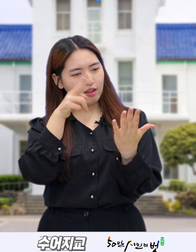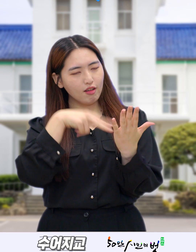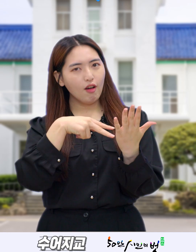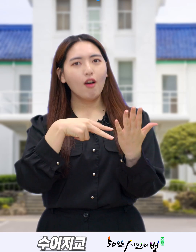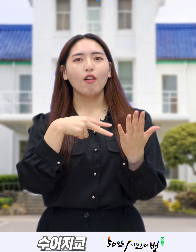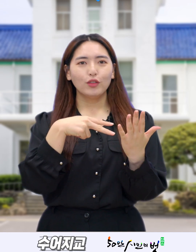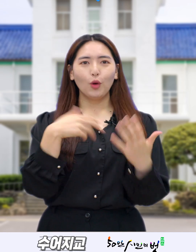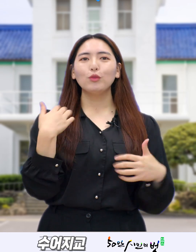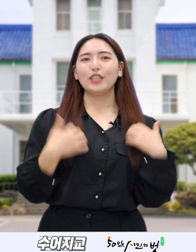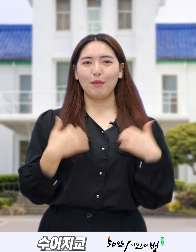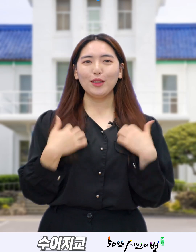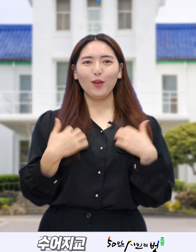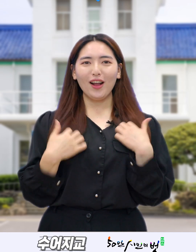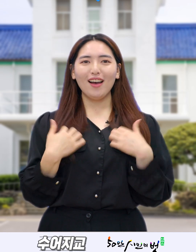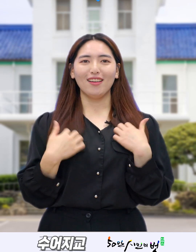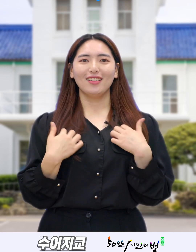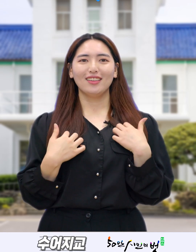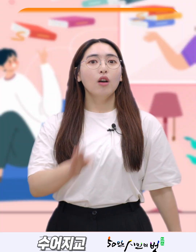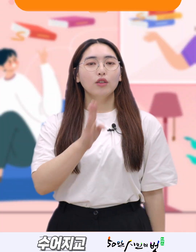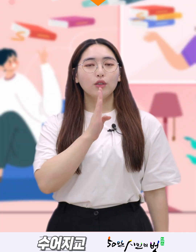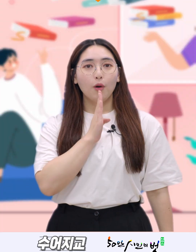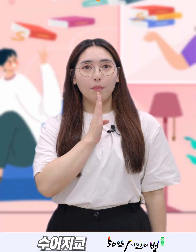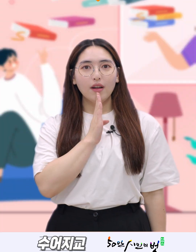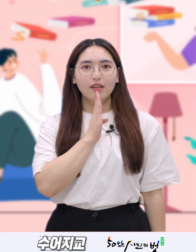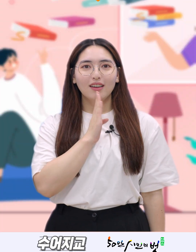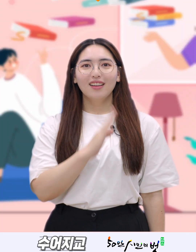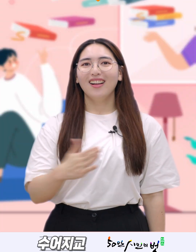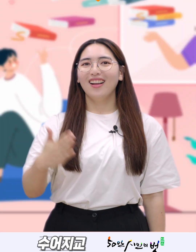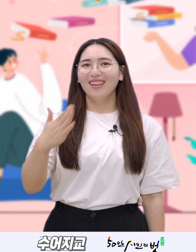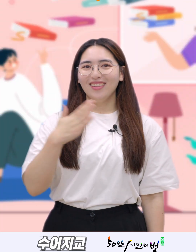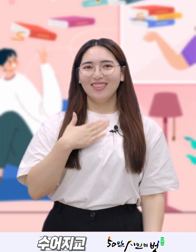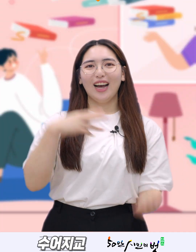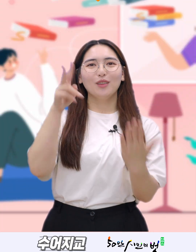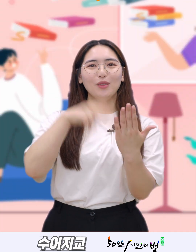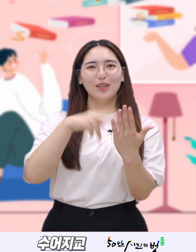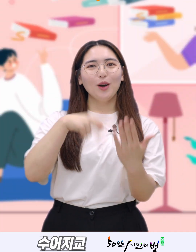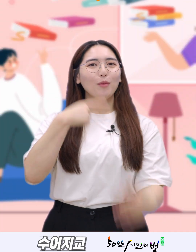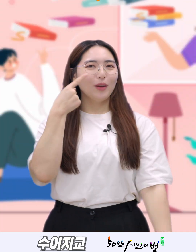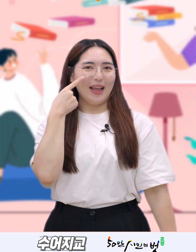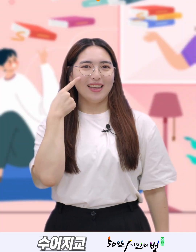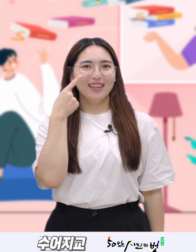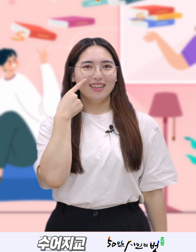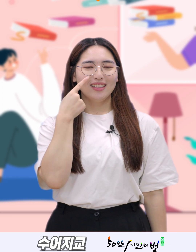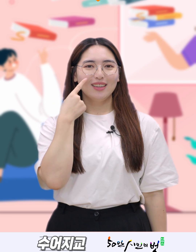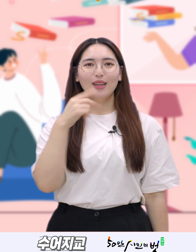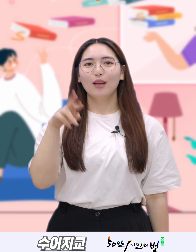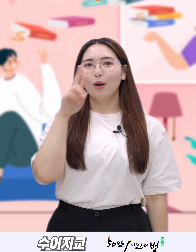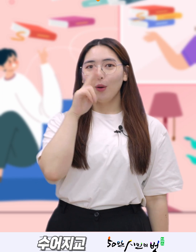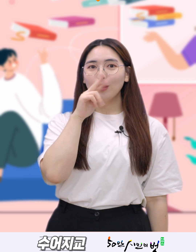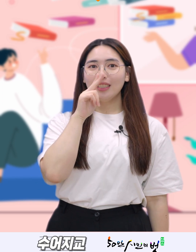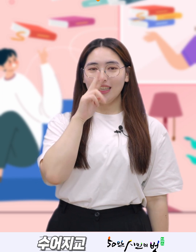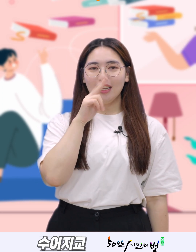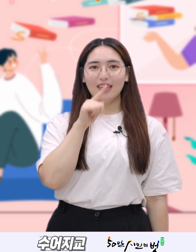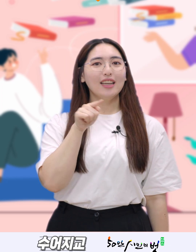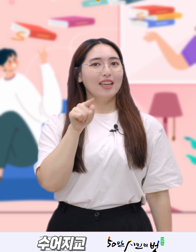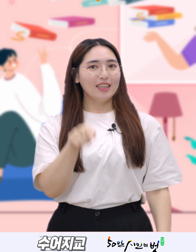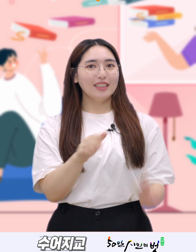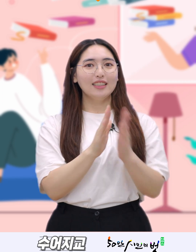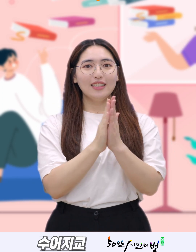읽어봤는데 너무 재밌더라. 정말? 나도 읽어볼래. 혹시 그